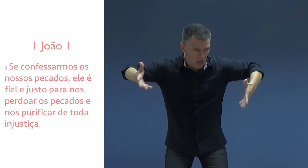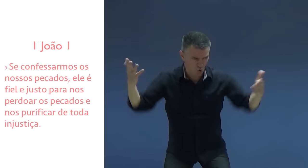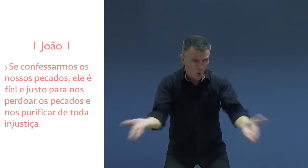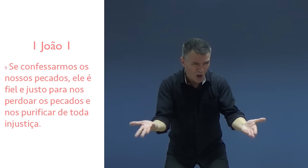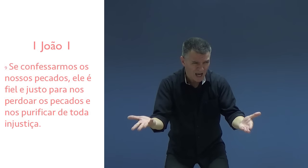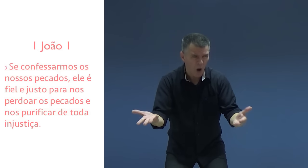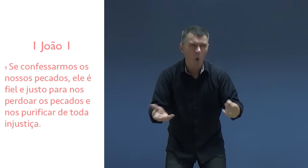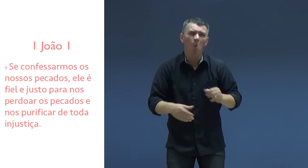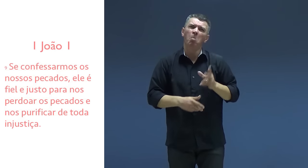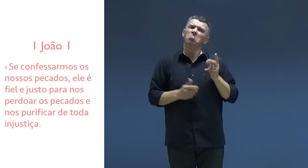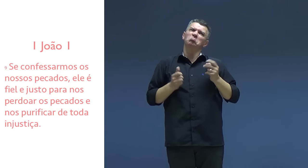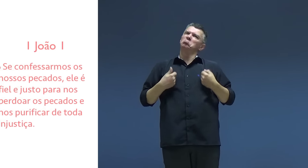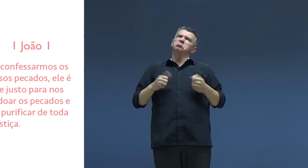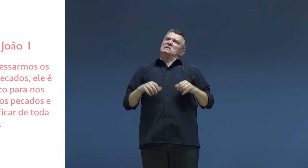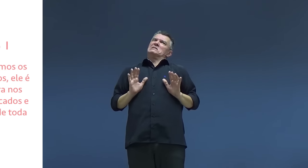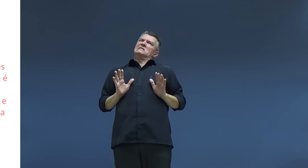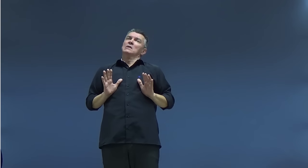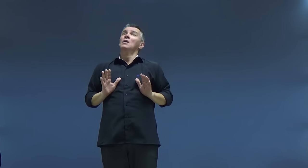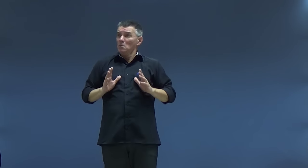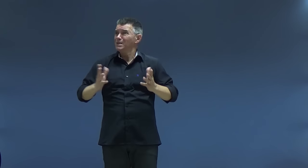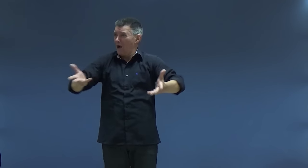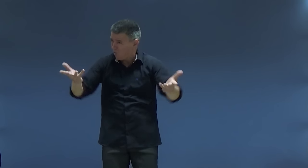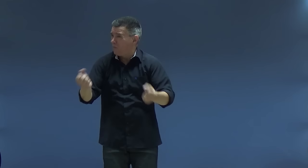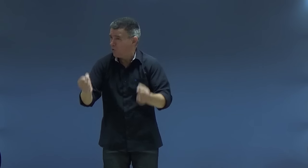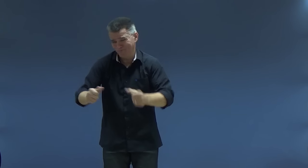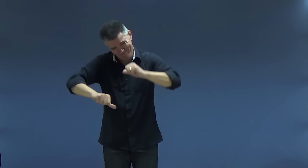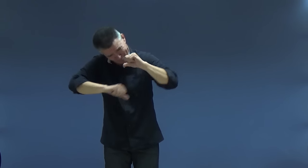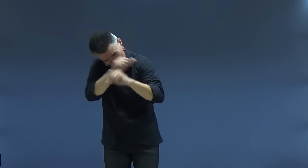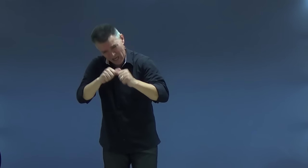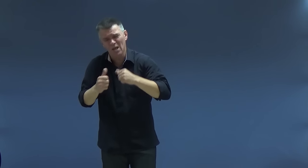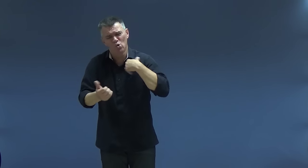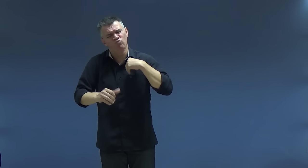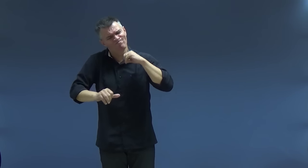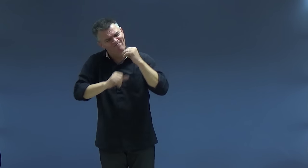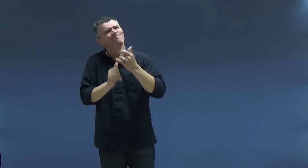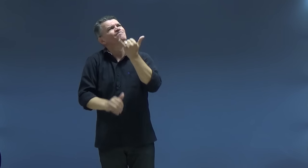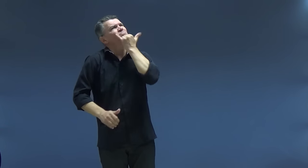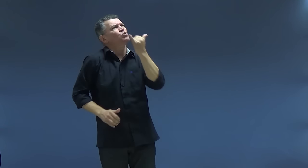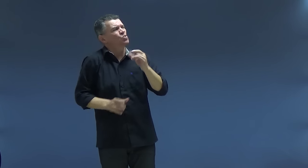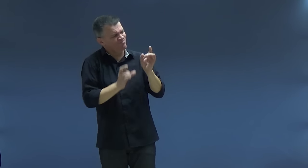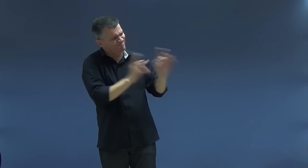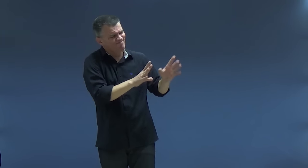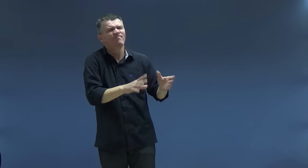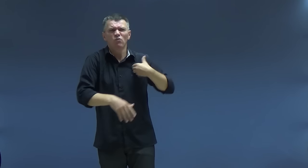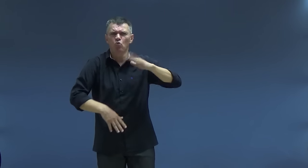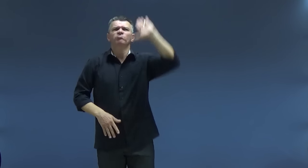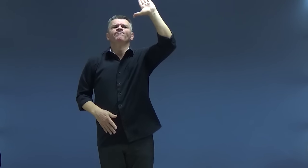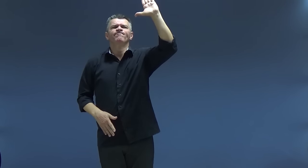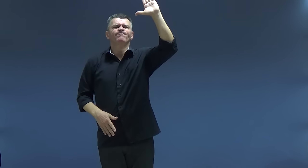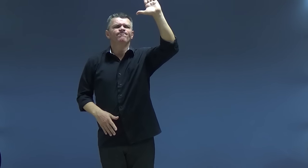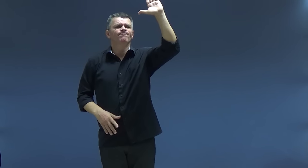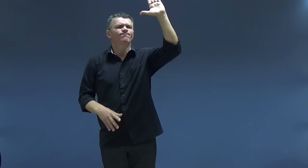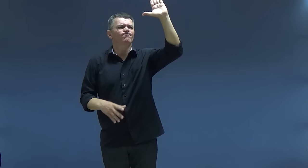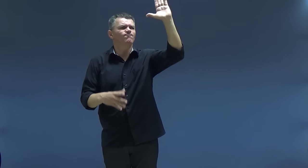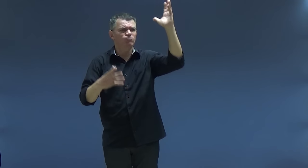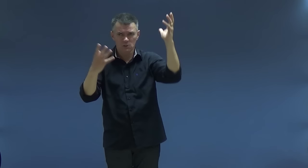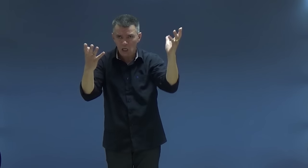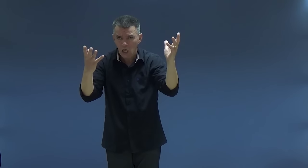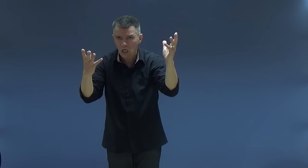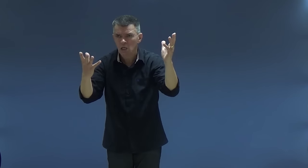vida. Você quer agora isso? Não, não precisa. Não, agora você pode mudar a sua vida, peça perdão. Tem alguém que quer